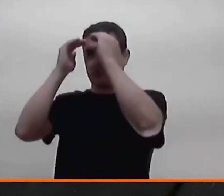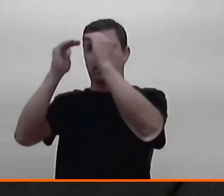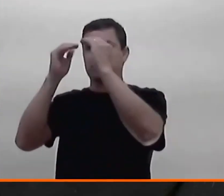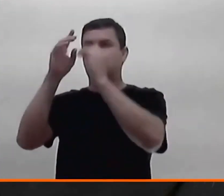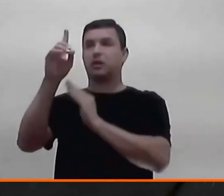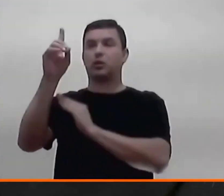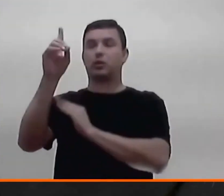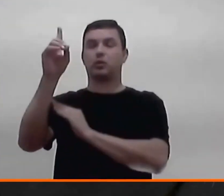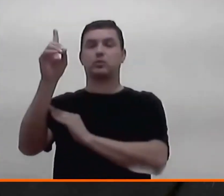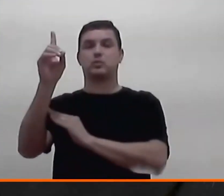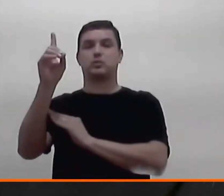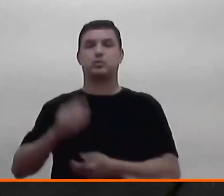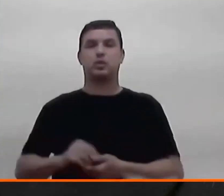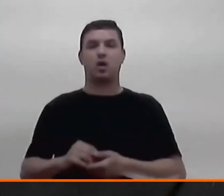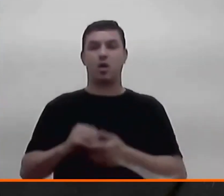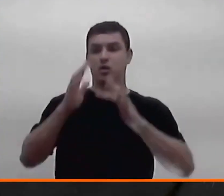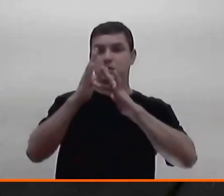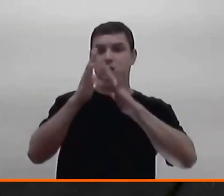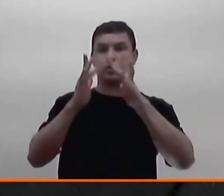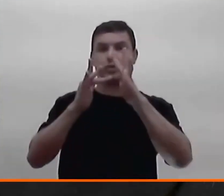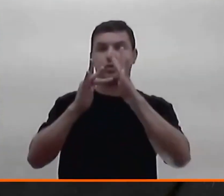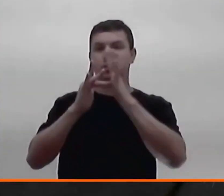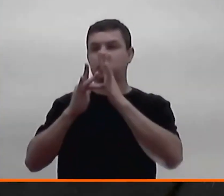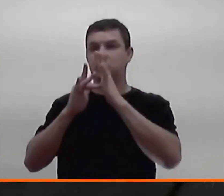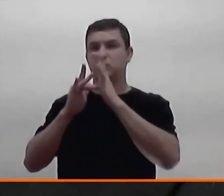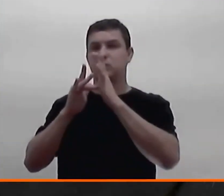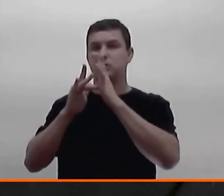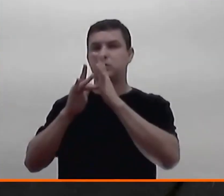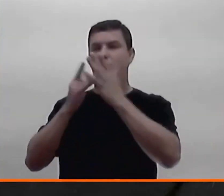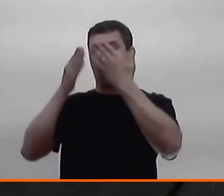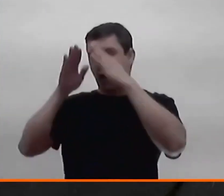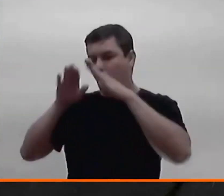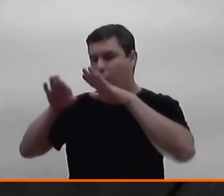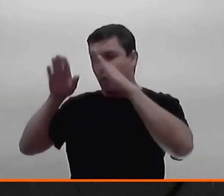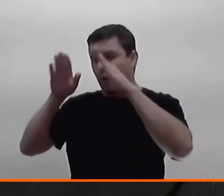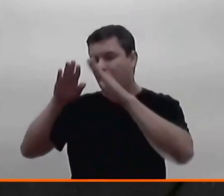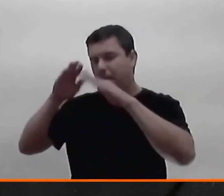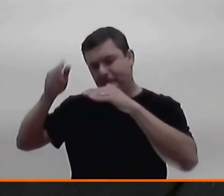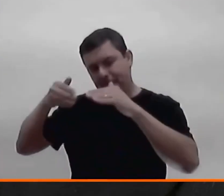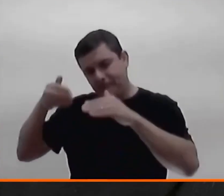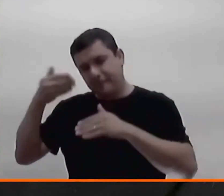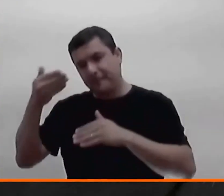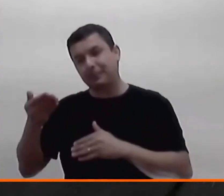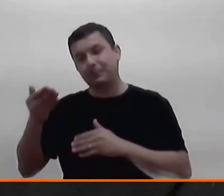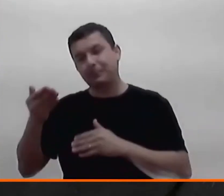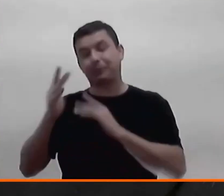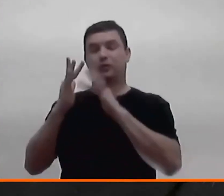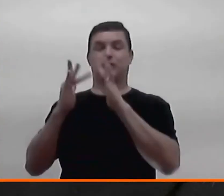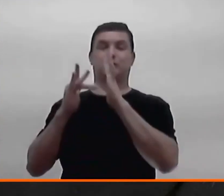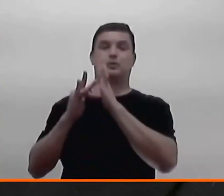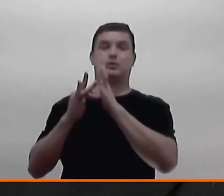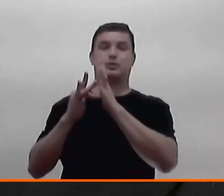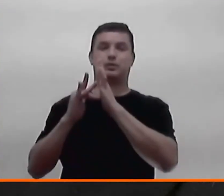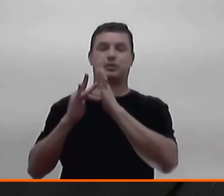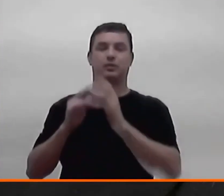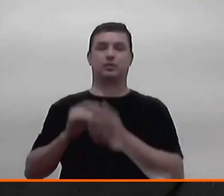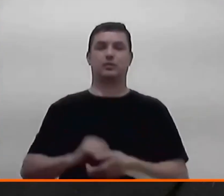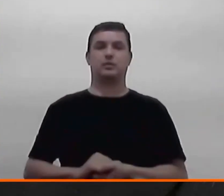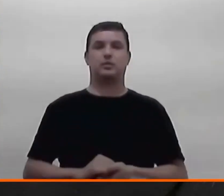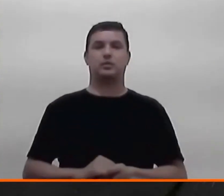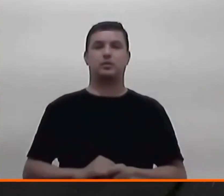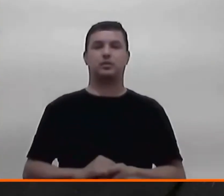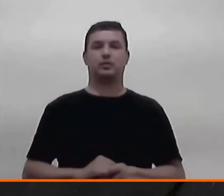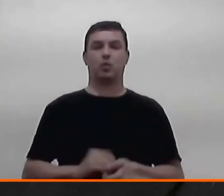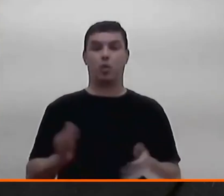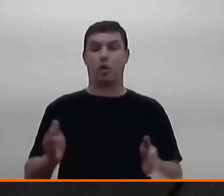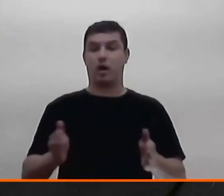o filho, para que se não irrite e não pereçais no caminho.